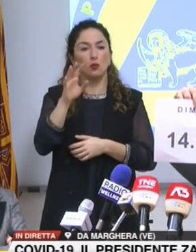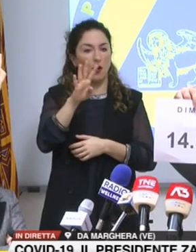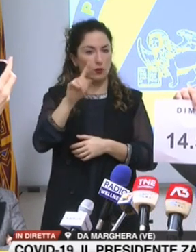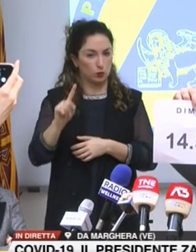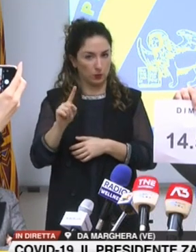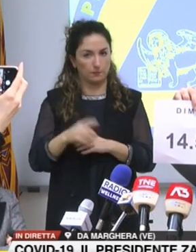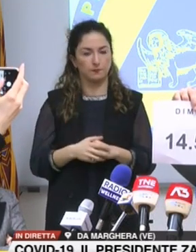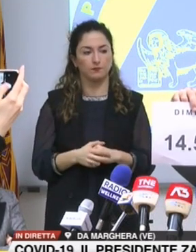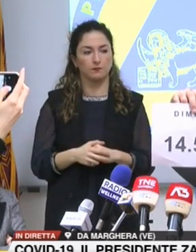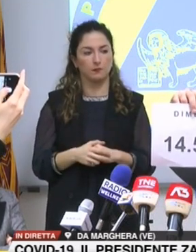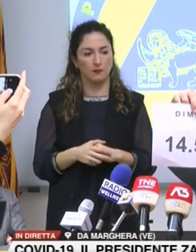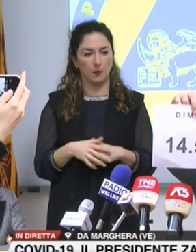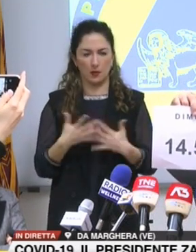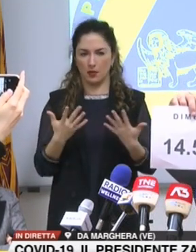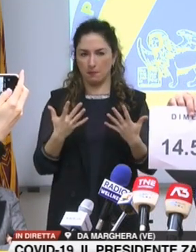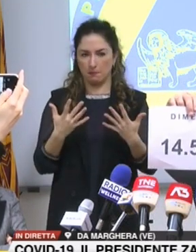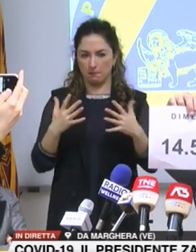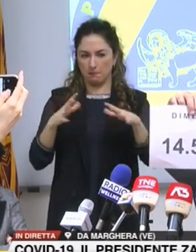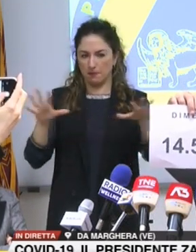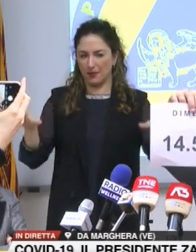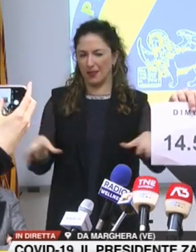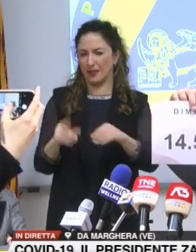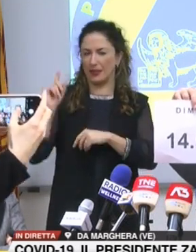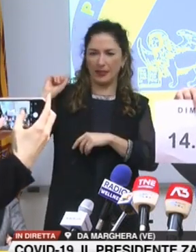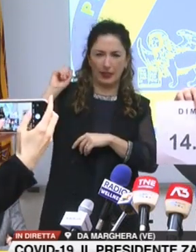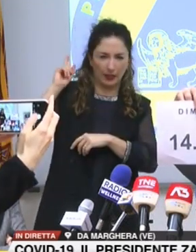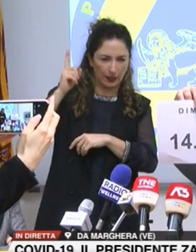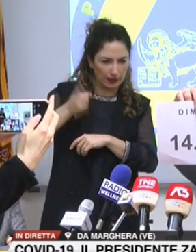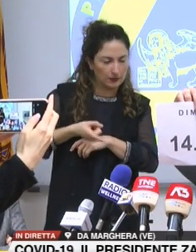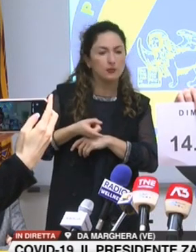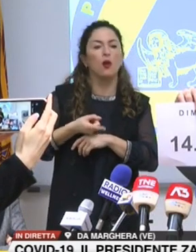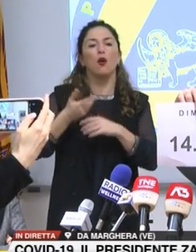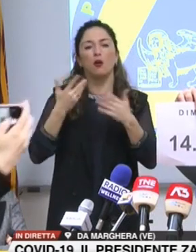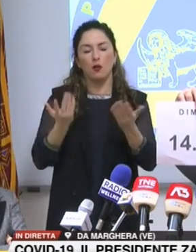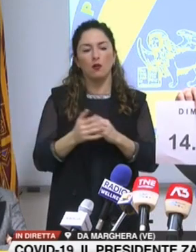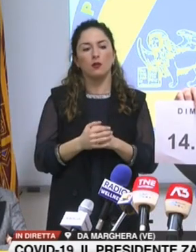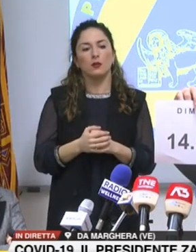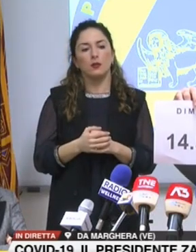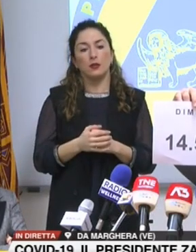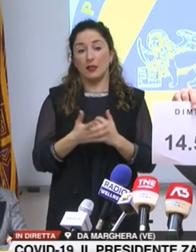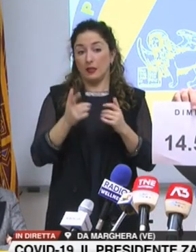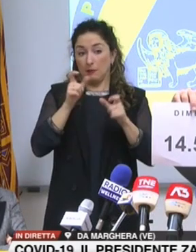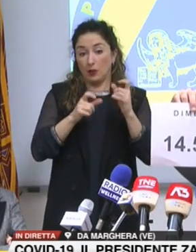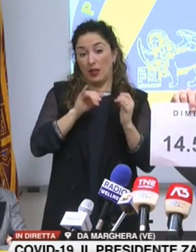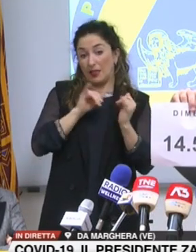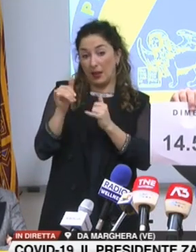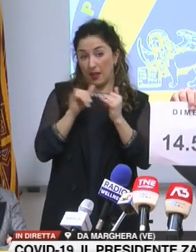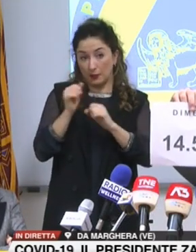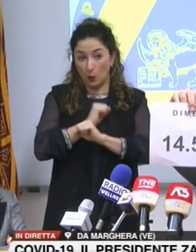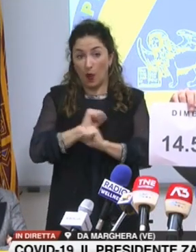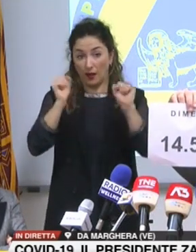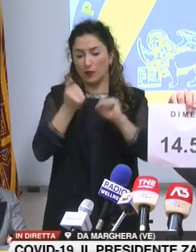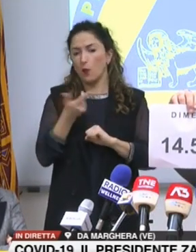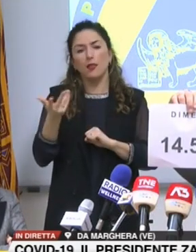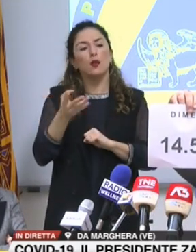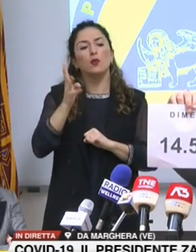14.541, quindi dall'inizio della crisi noi abbiamo sostanzialmente dimesso, guariti,